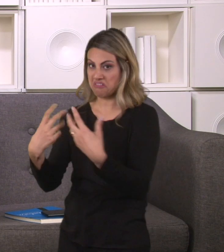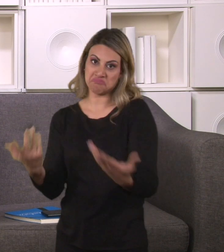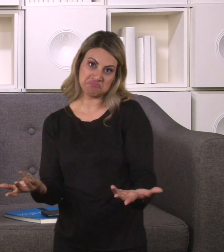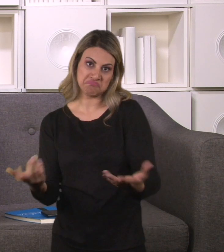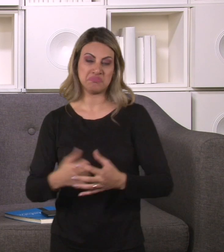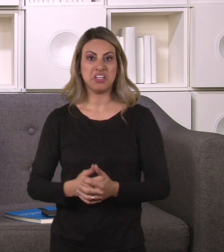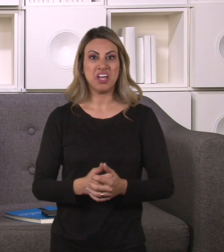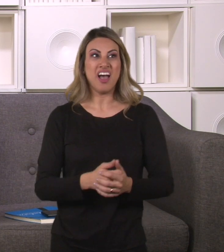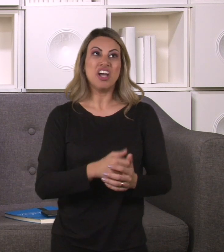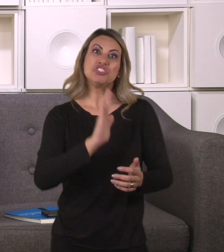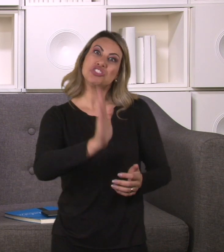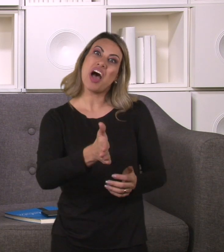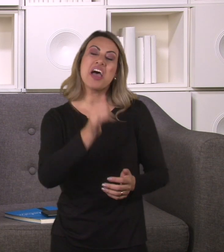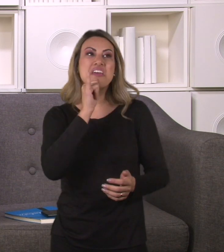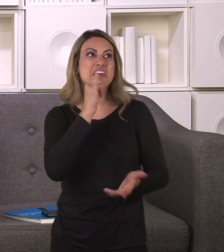com o seu grupo,